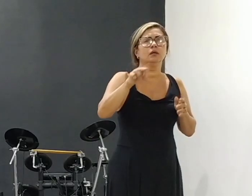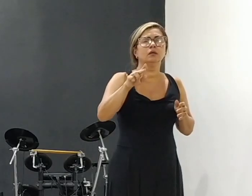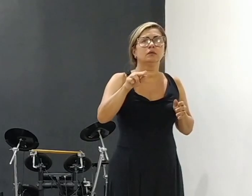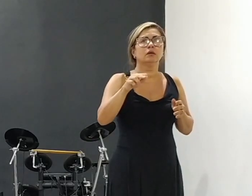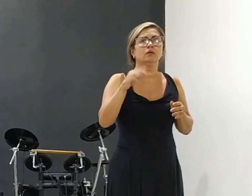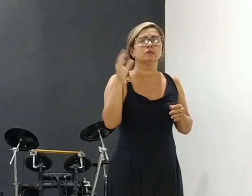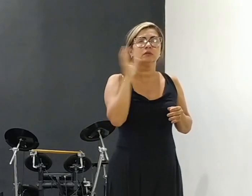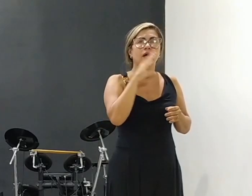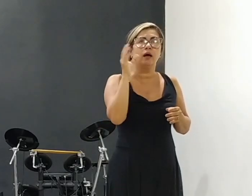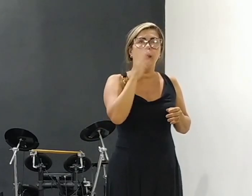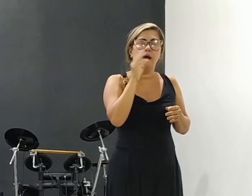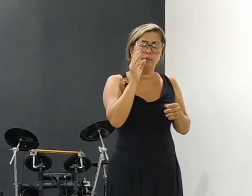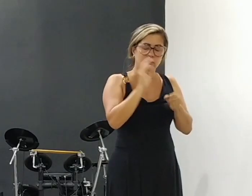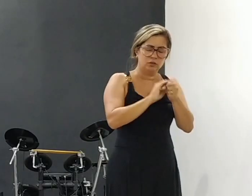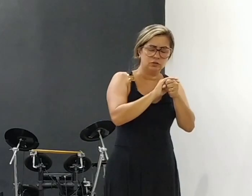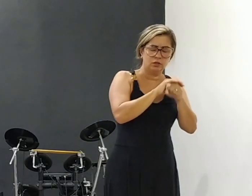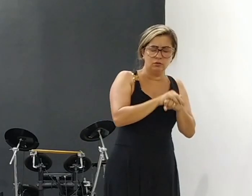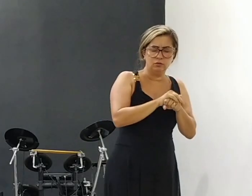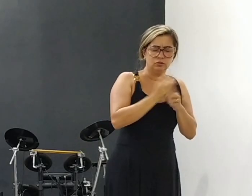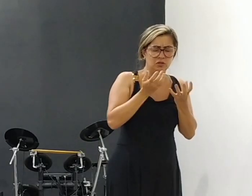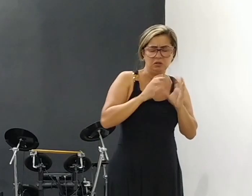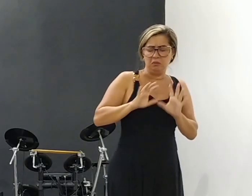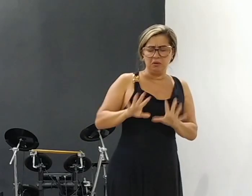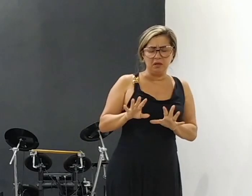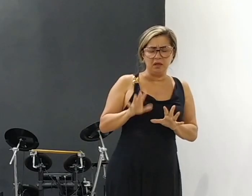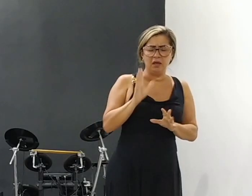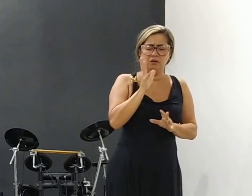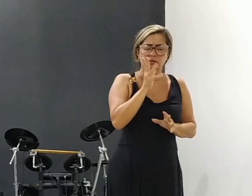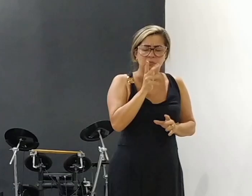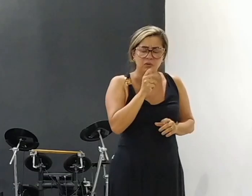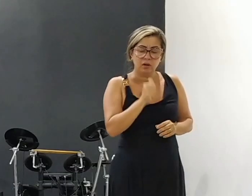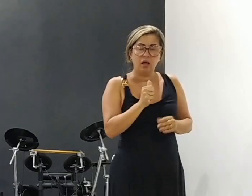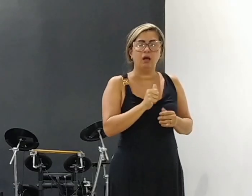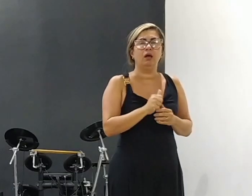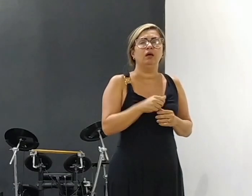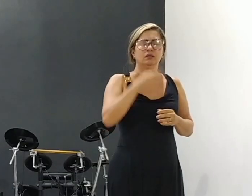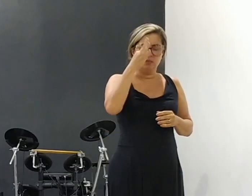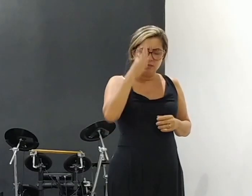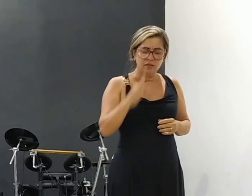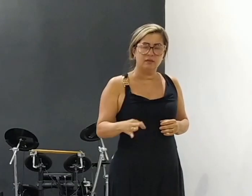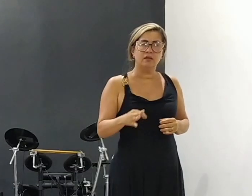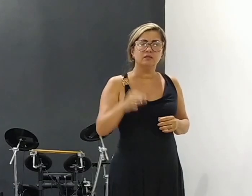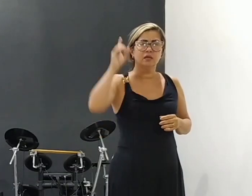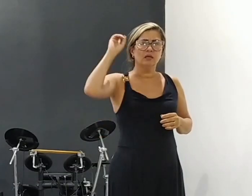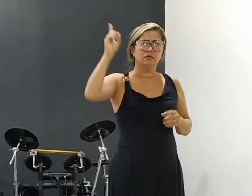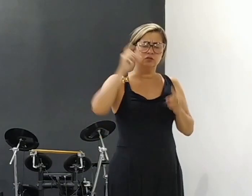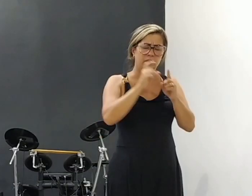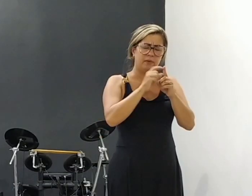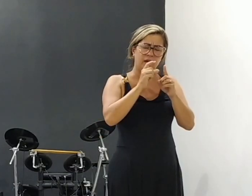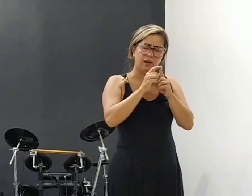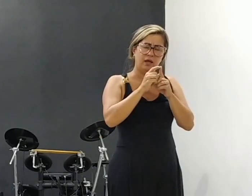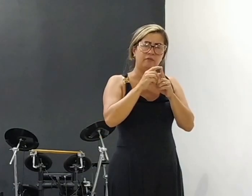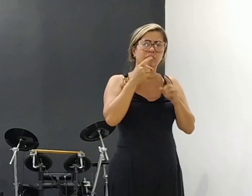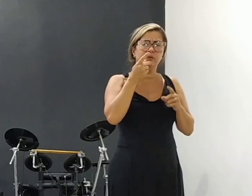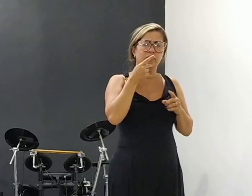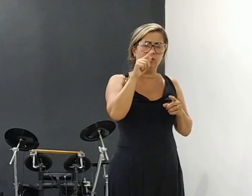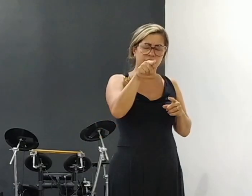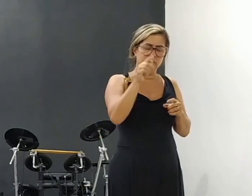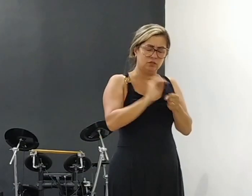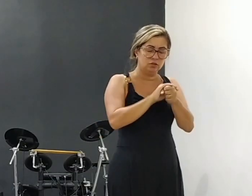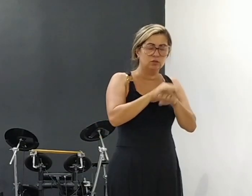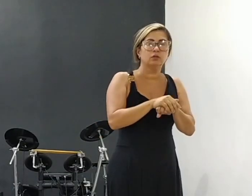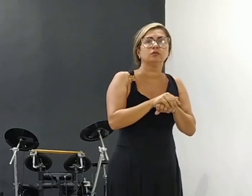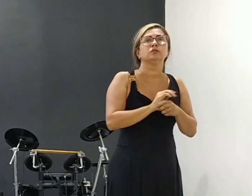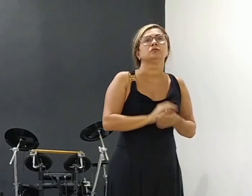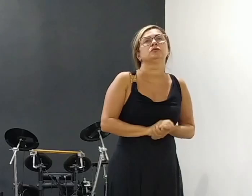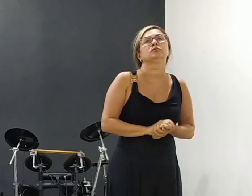ser muito breve nessa noite, não quero alongar, mas eu tenho certeza que Deus tem uma palavra para falar com você nessa noite. Diz assim a